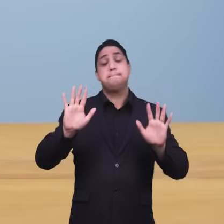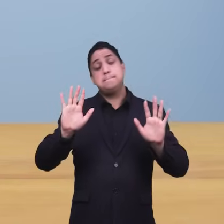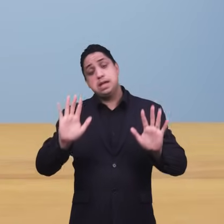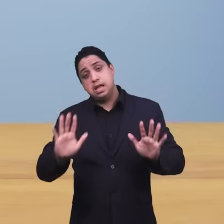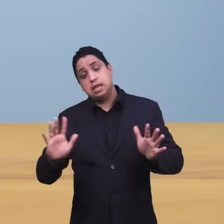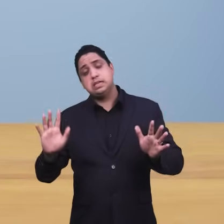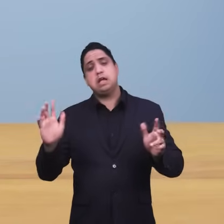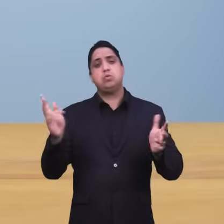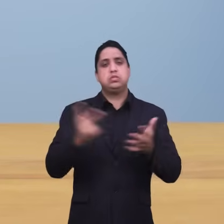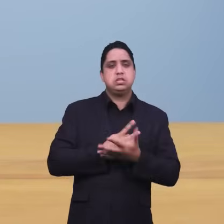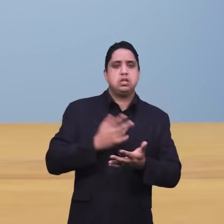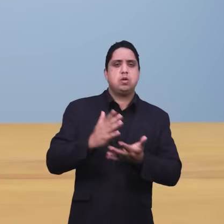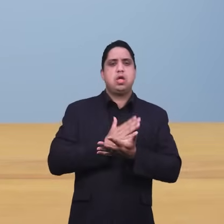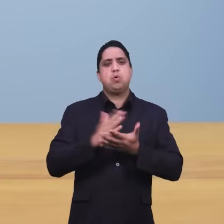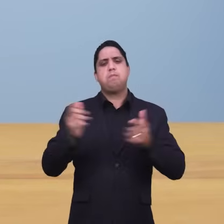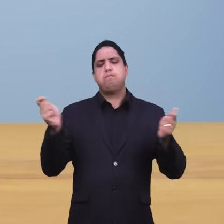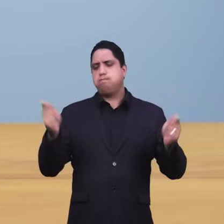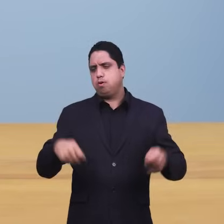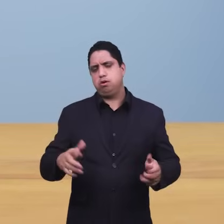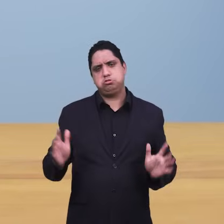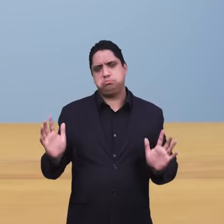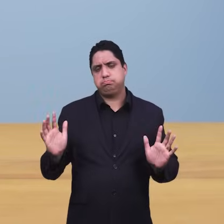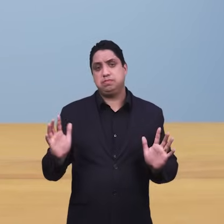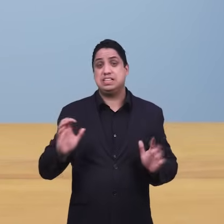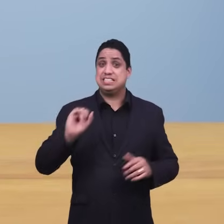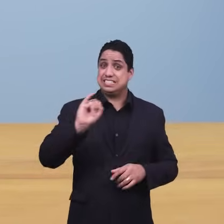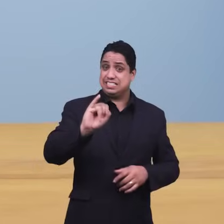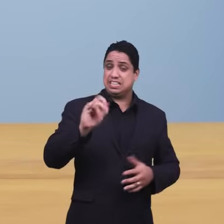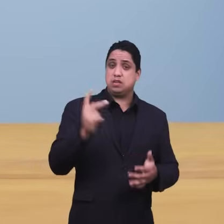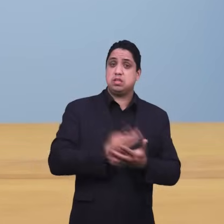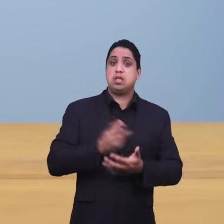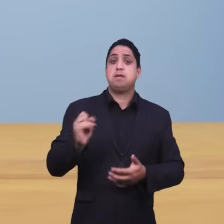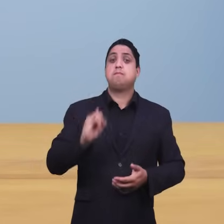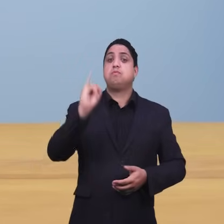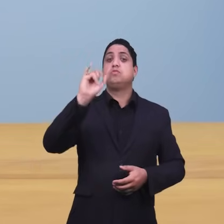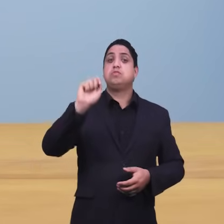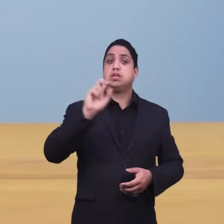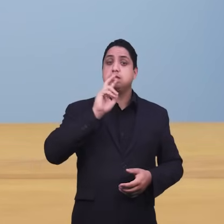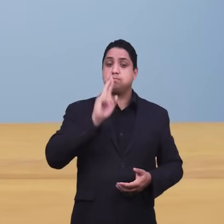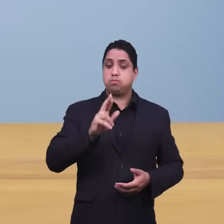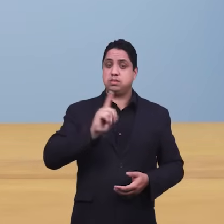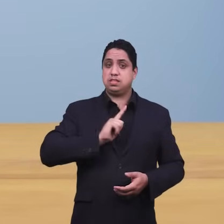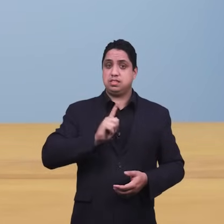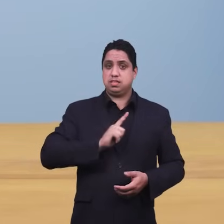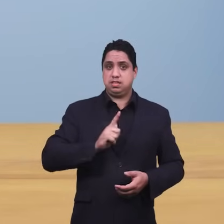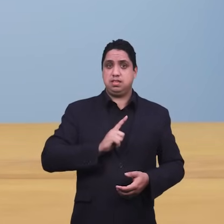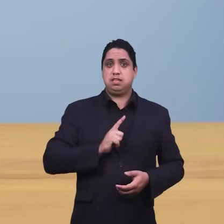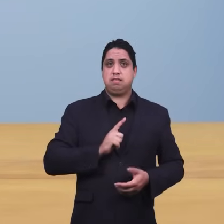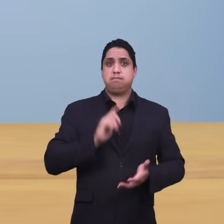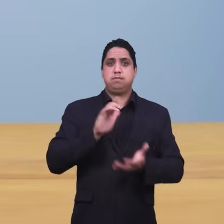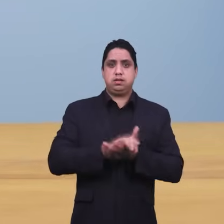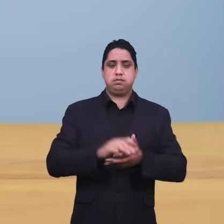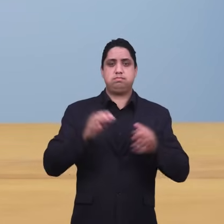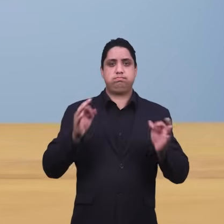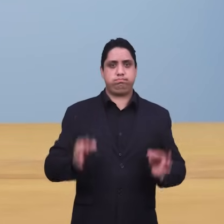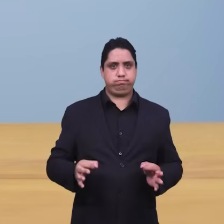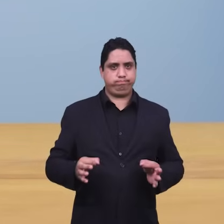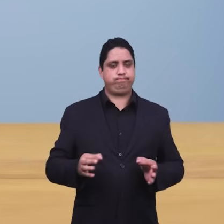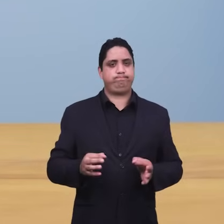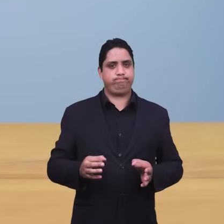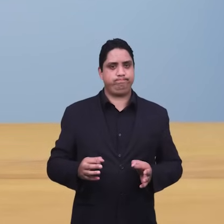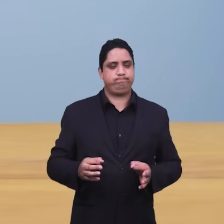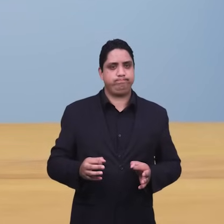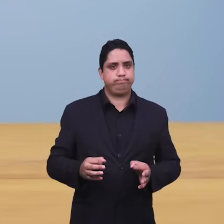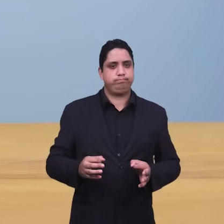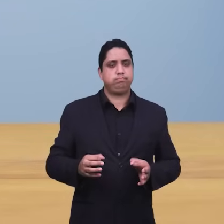com alguns. Então, se isso acontece, é importante nós termos uma resposta para esse casal. Não, isso não é punição